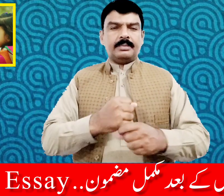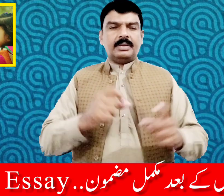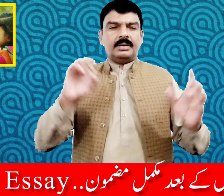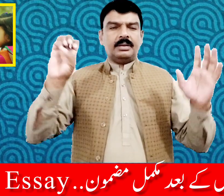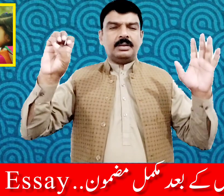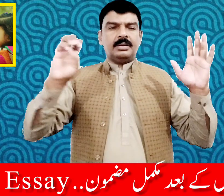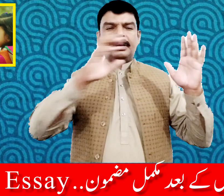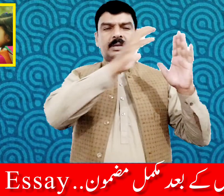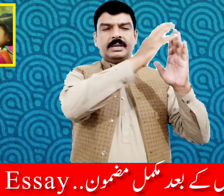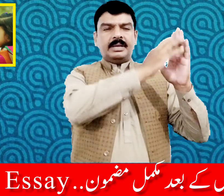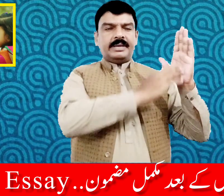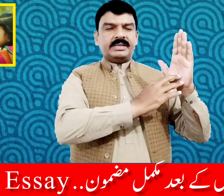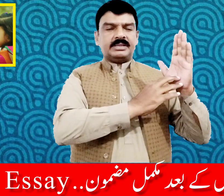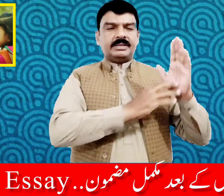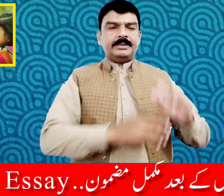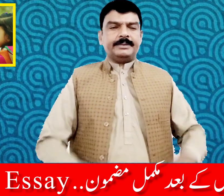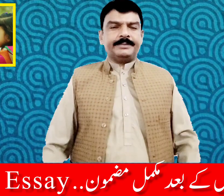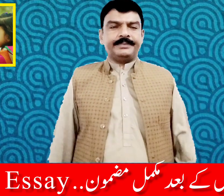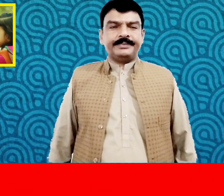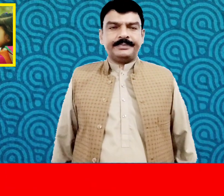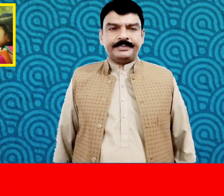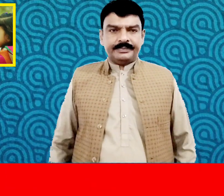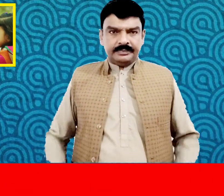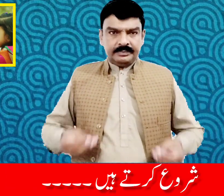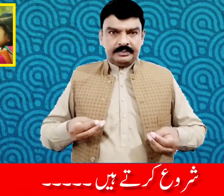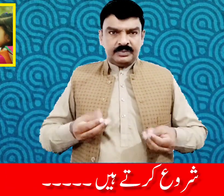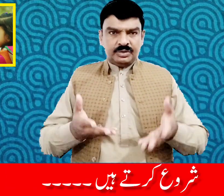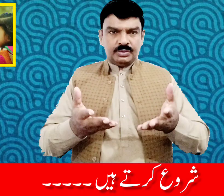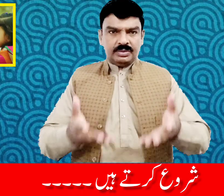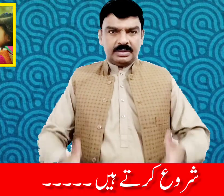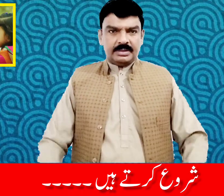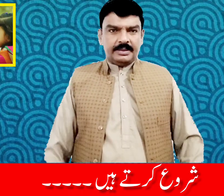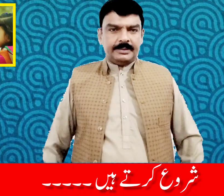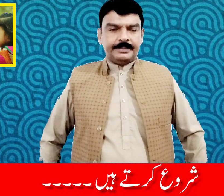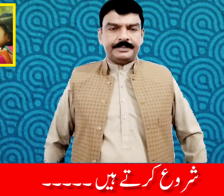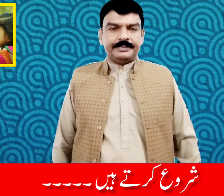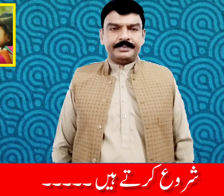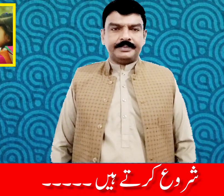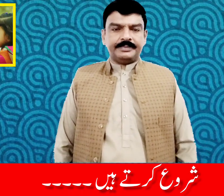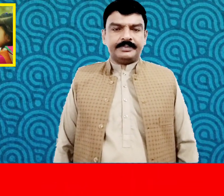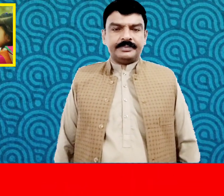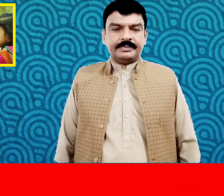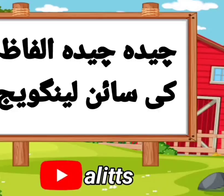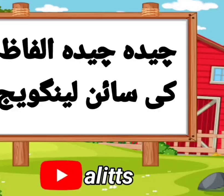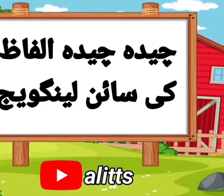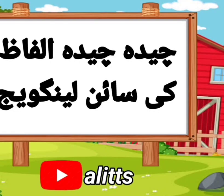मुकम्मल ऐसे। शुरू करते हैं।